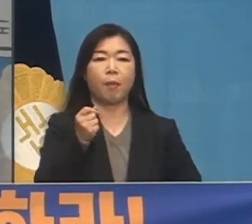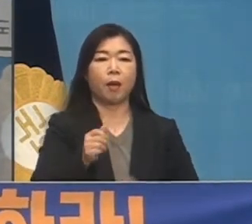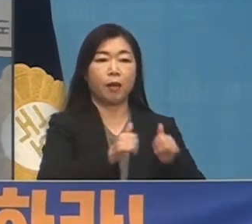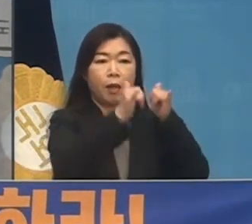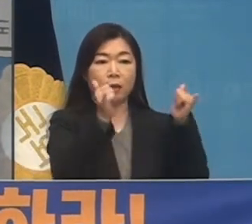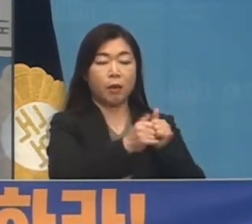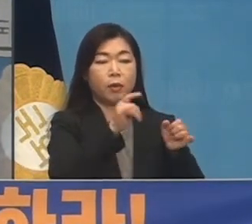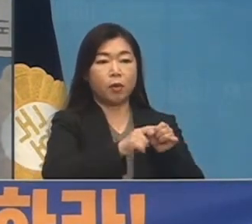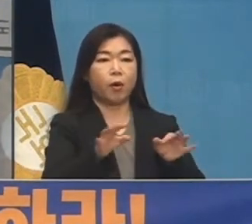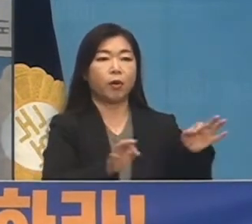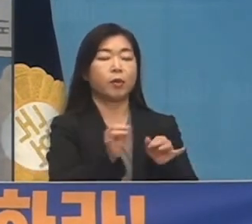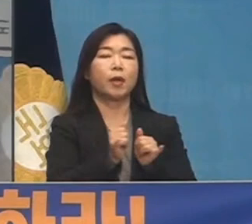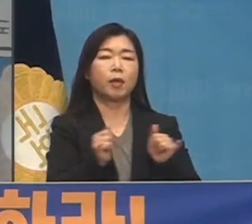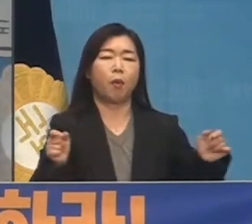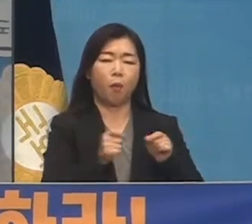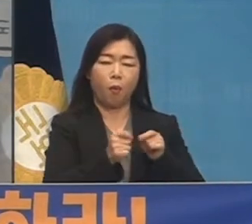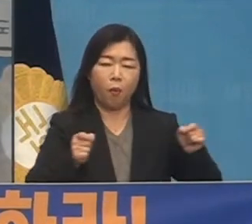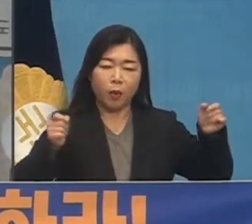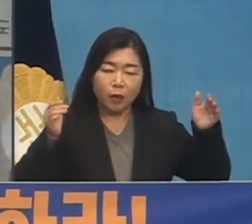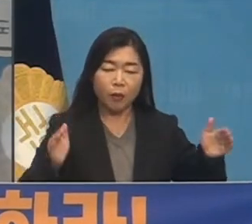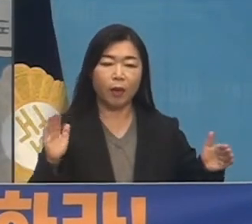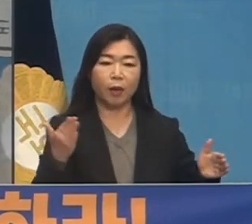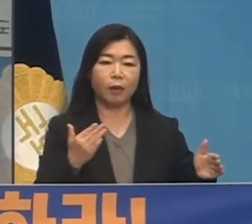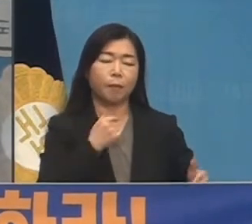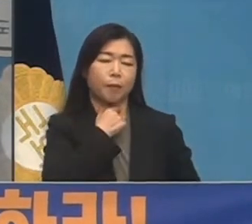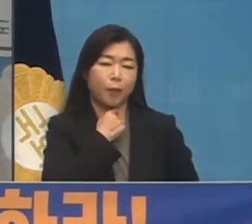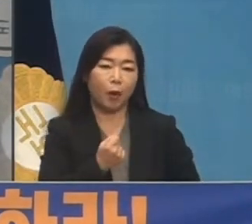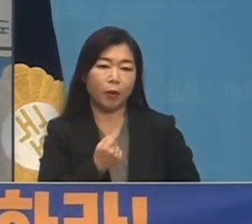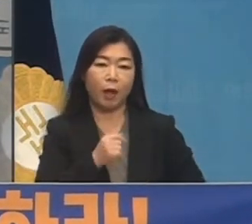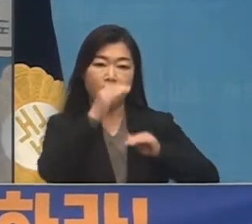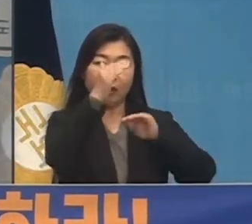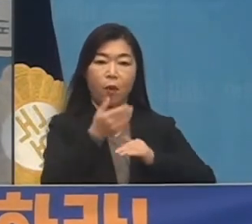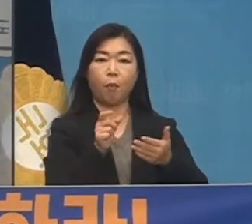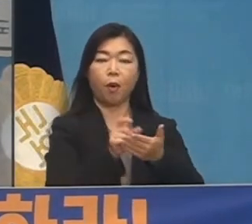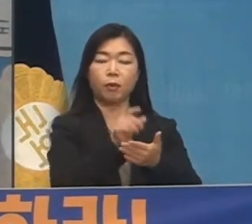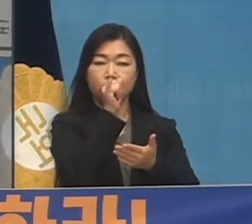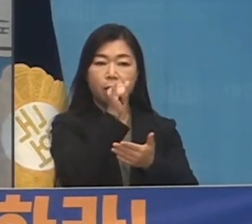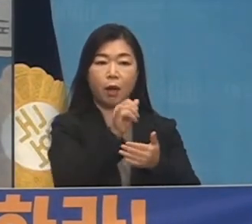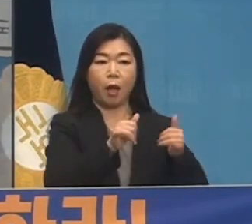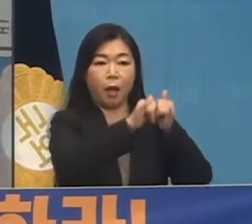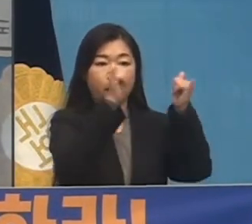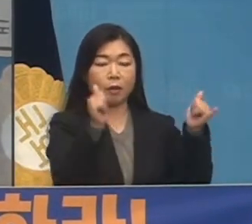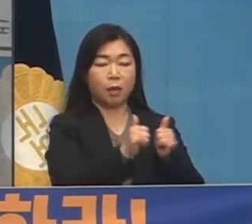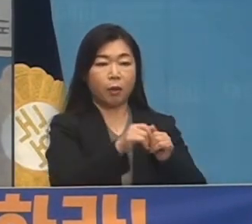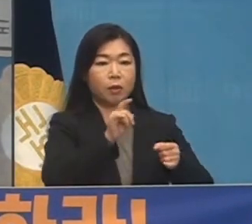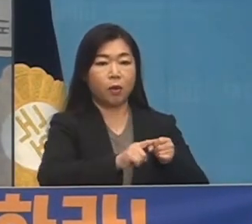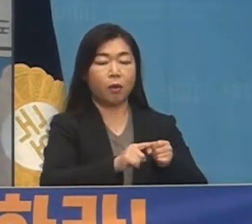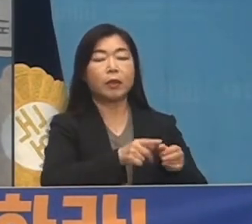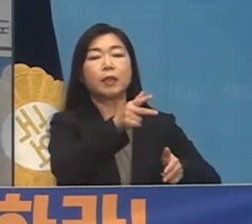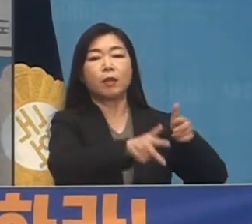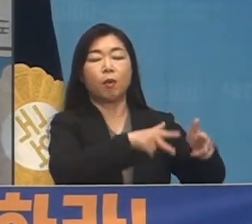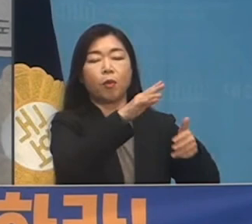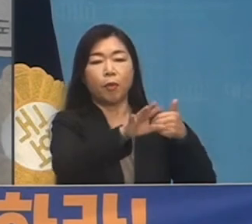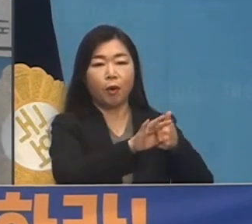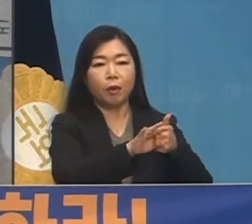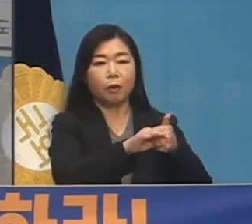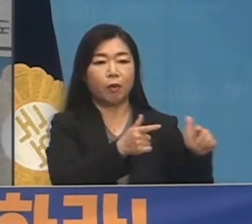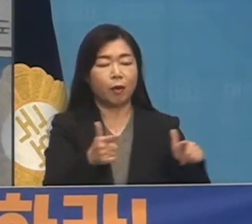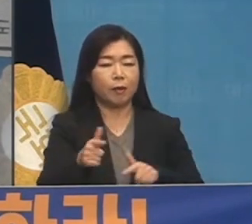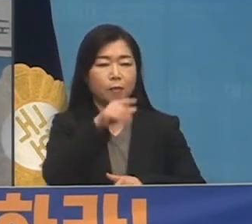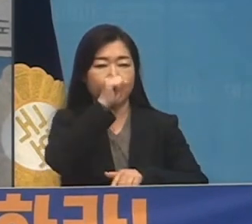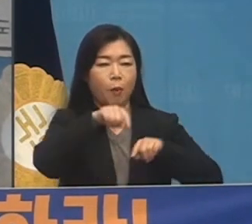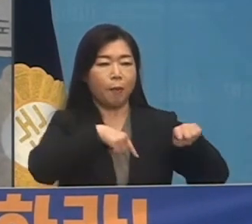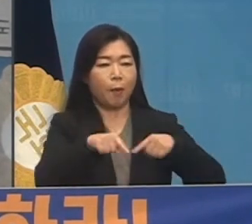사회적 경제인들의 올해 수건입니다. 사회적 경제 활동의 우호적인 정책 환경을 만들기